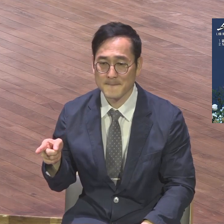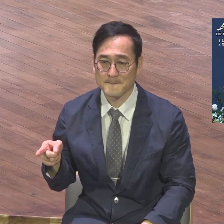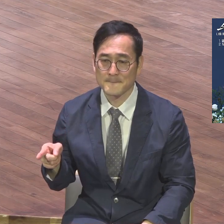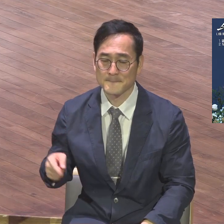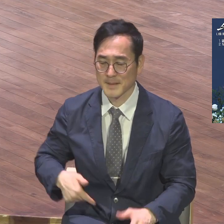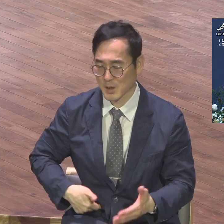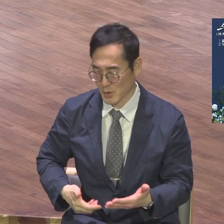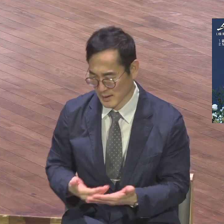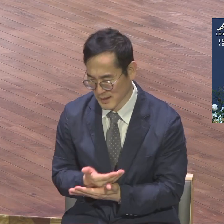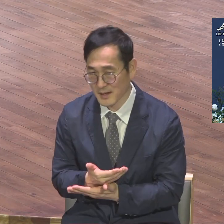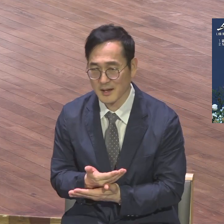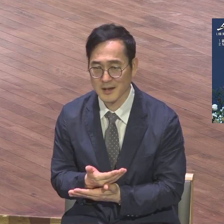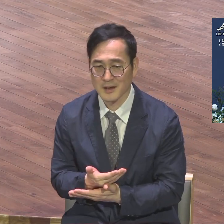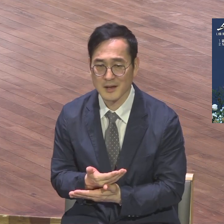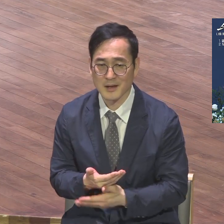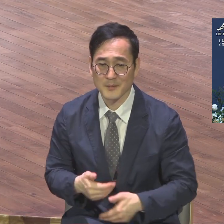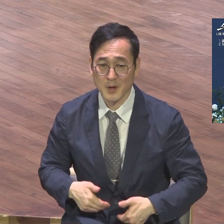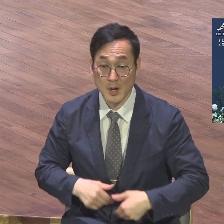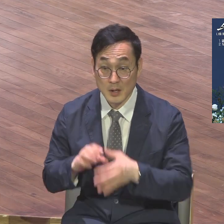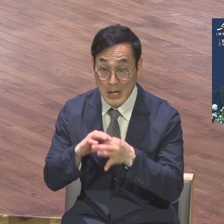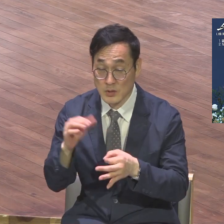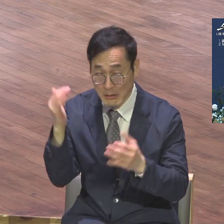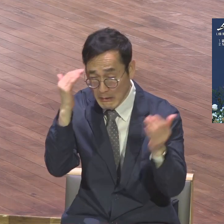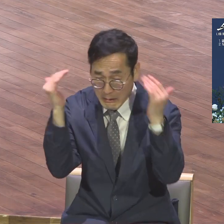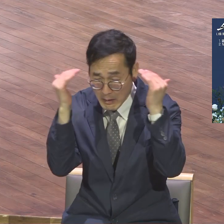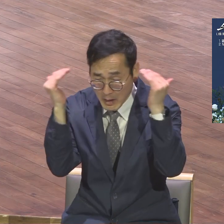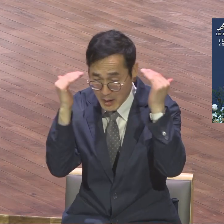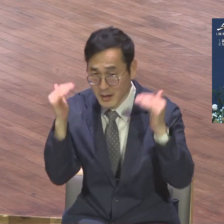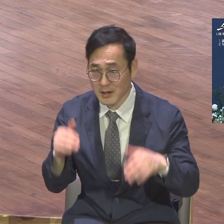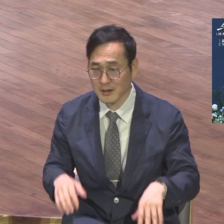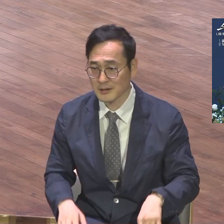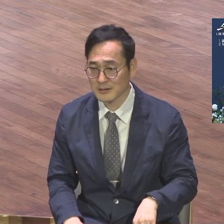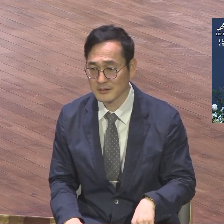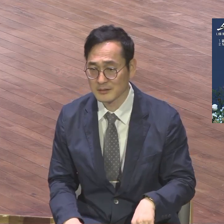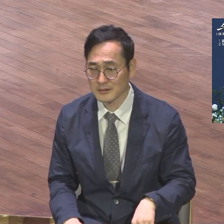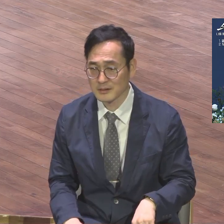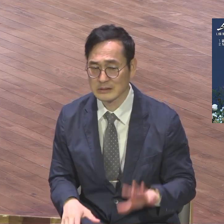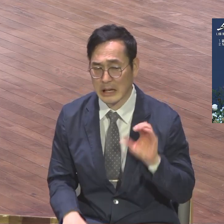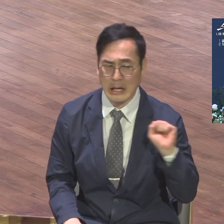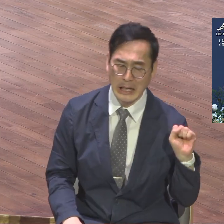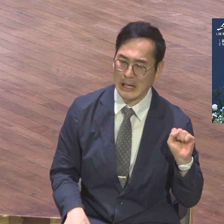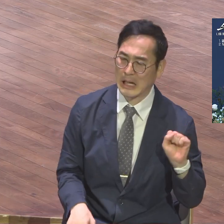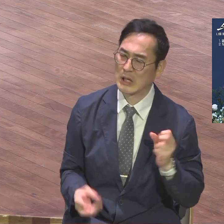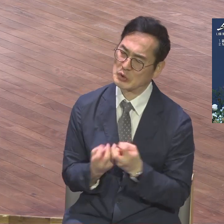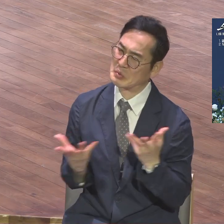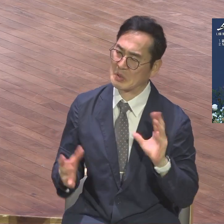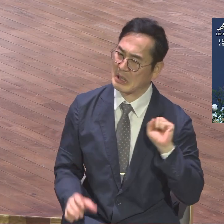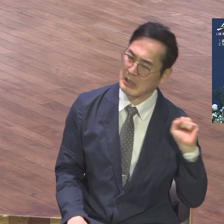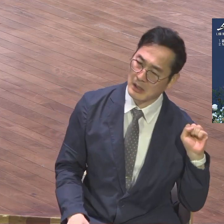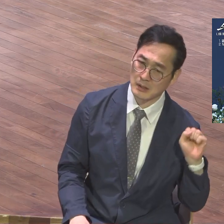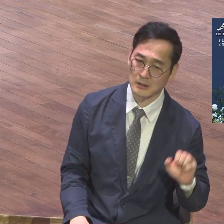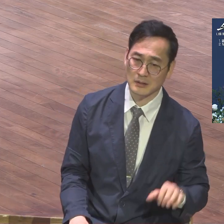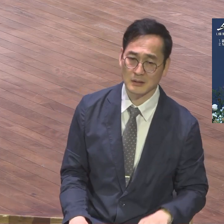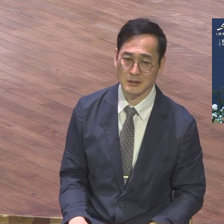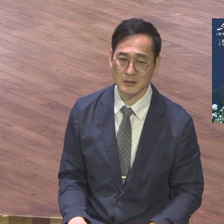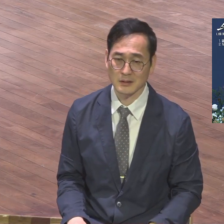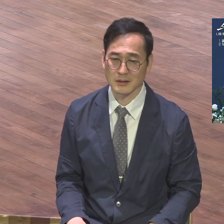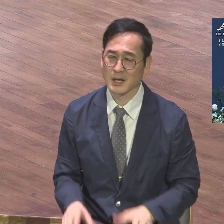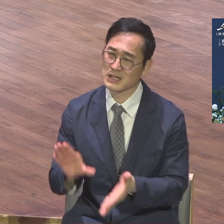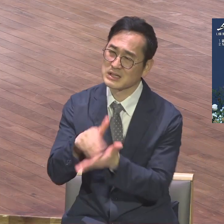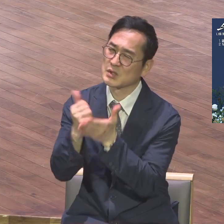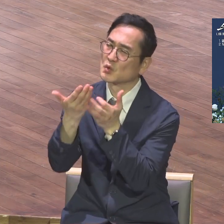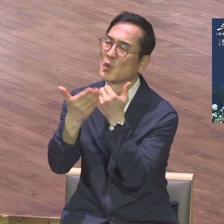그런 사건들 앞으로 계속 다칠 것입니다. 사람은 다 연약합니다. 그래서 그리스도가